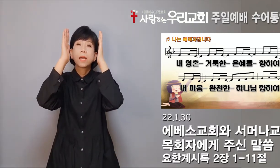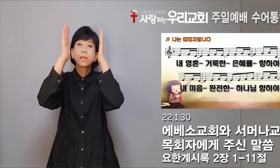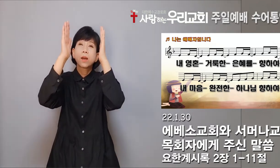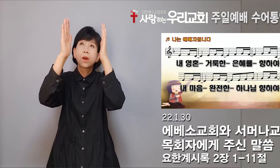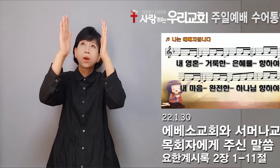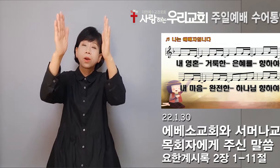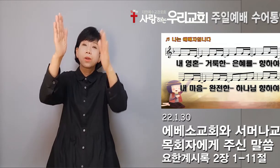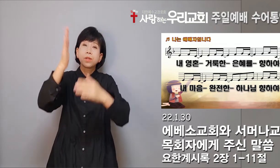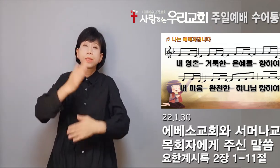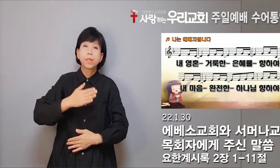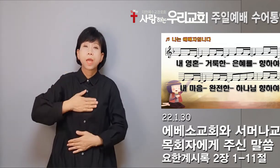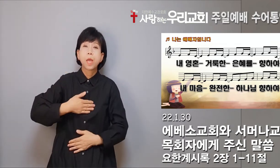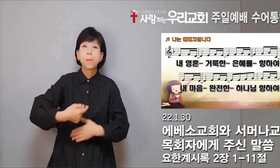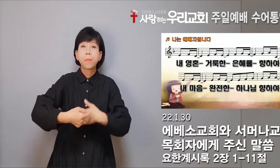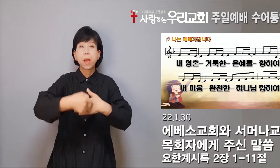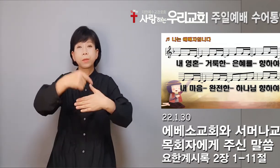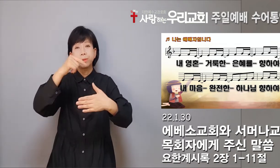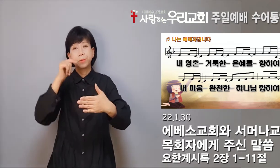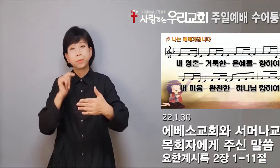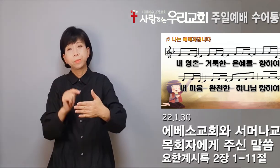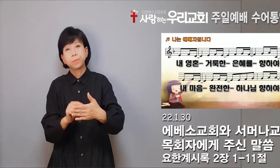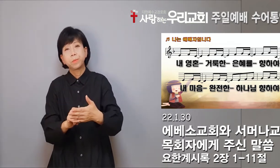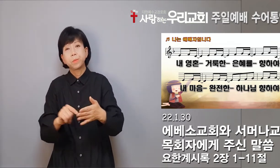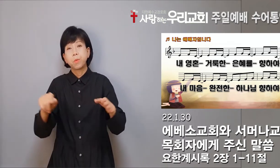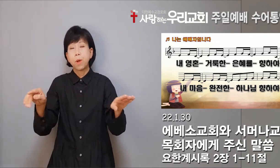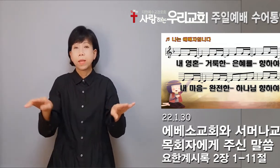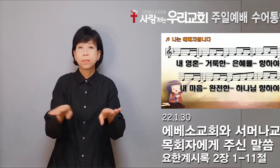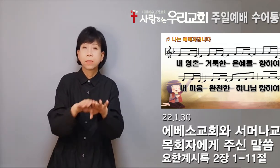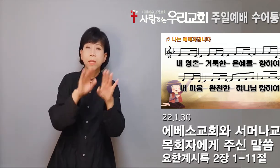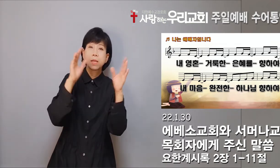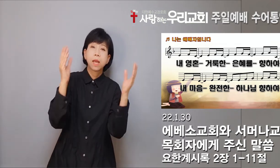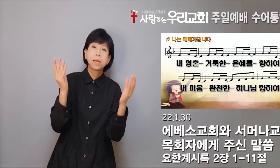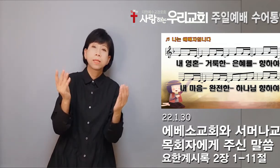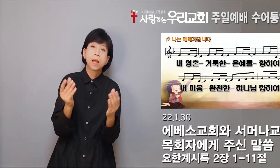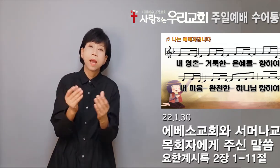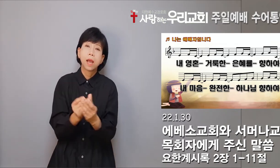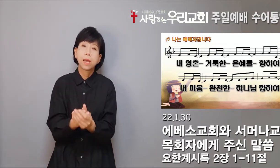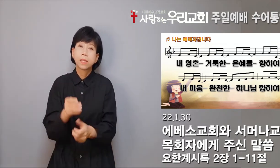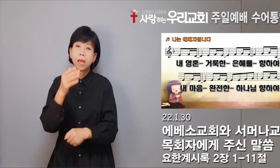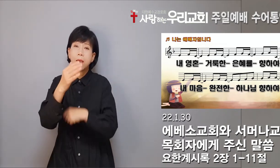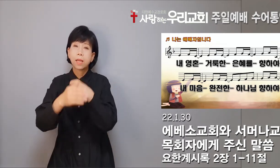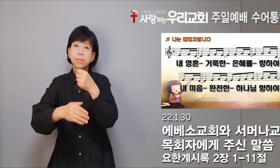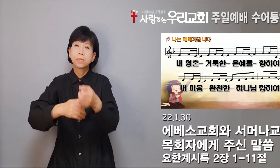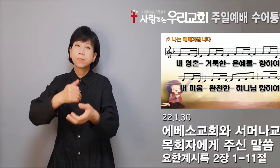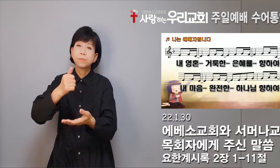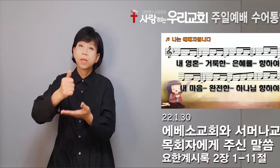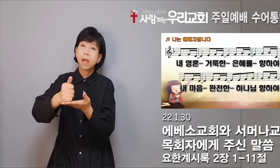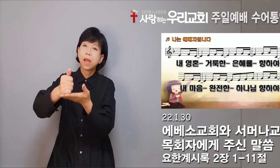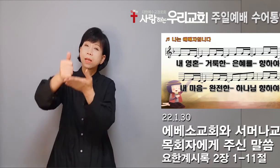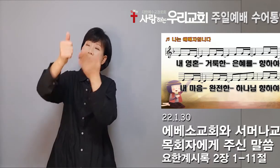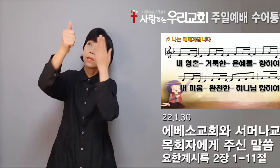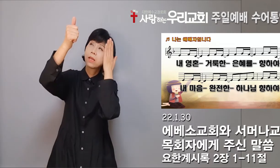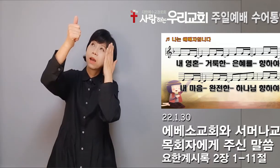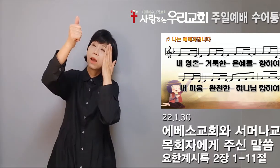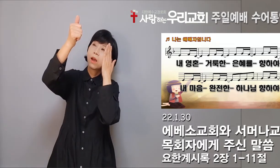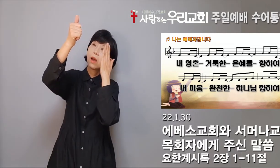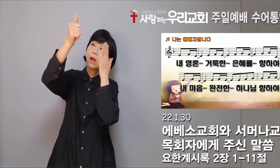은혜를 향하여 내 마음 완전한